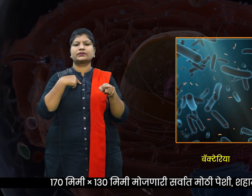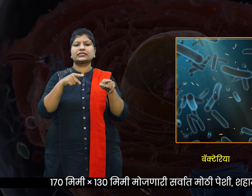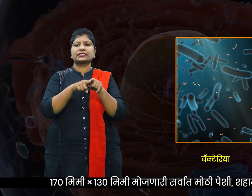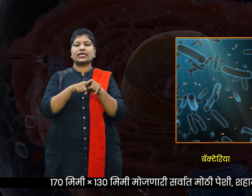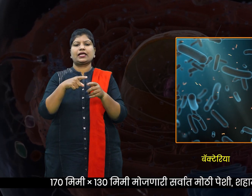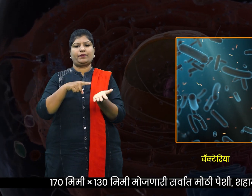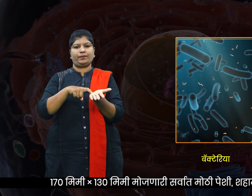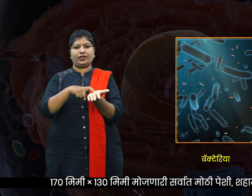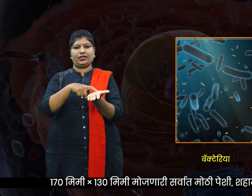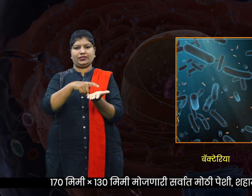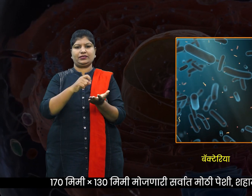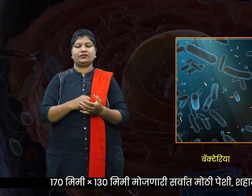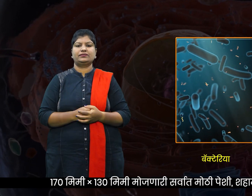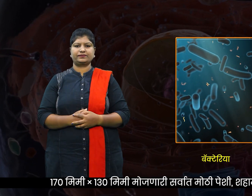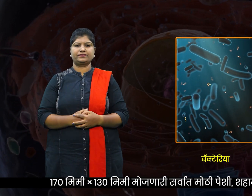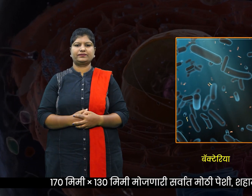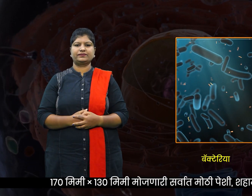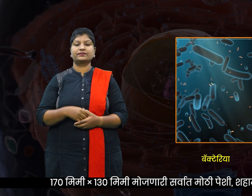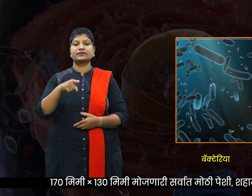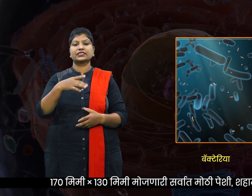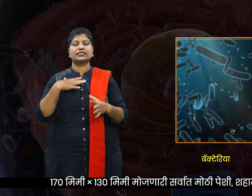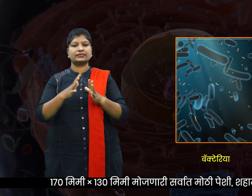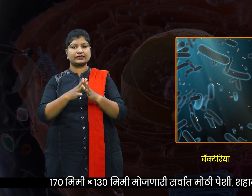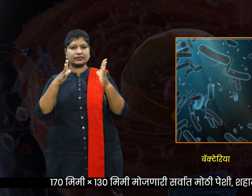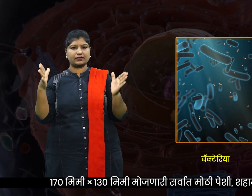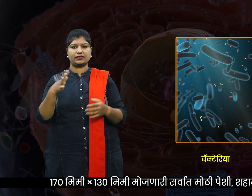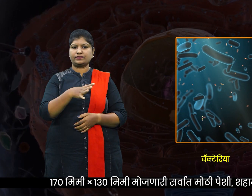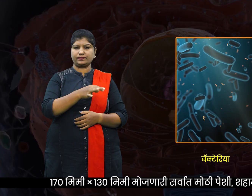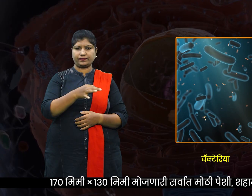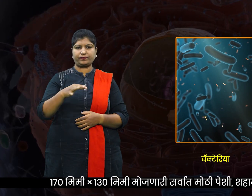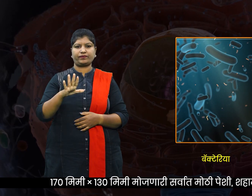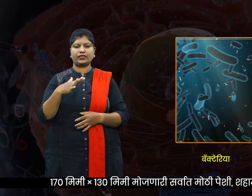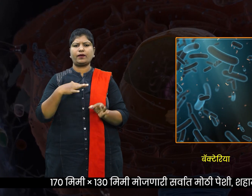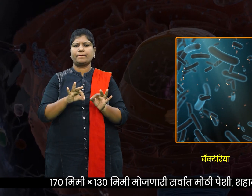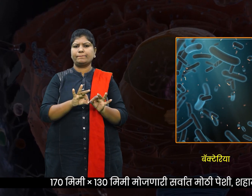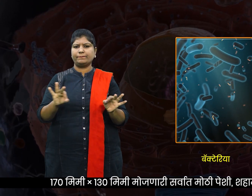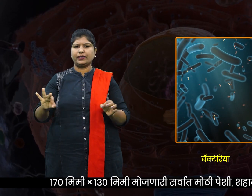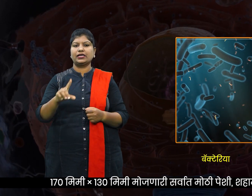मिमी मोजणारी सर्वात मोठी पेशी शहामृगाची अंडी आहे.